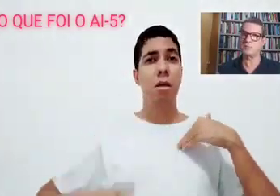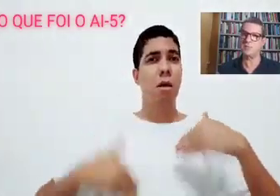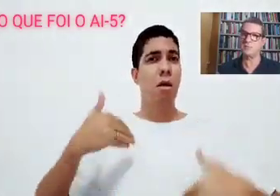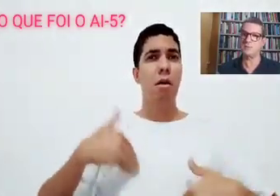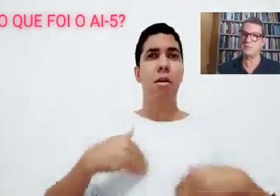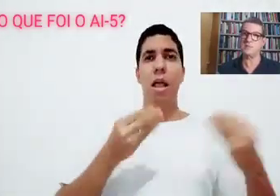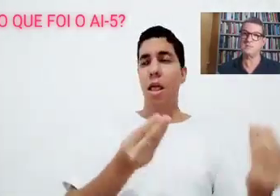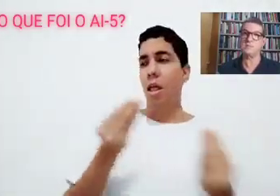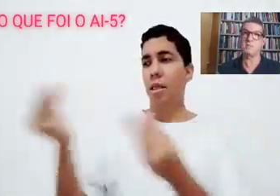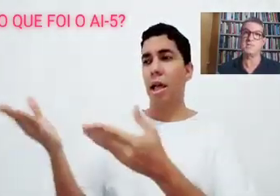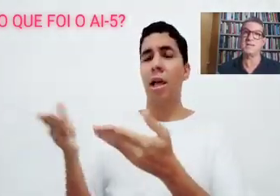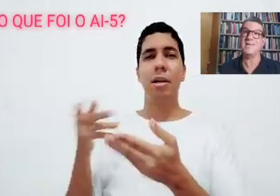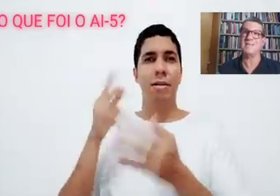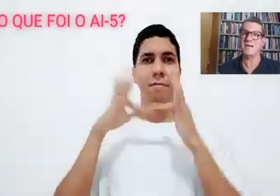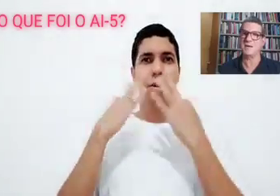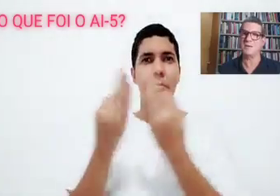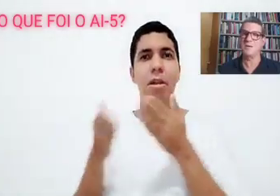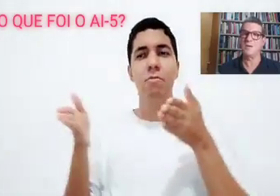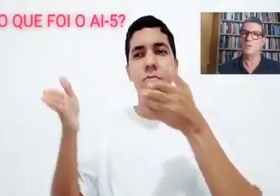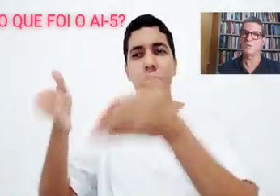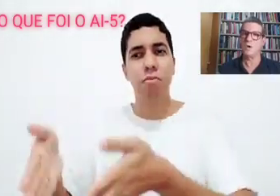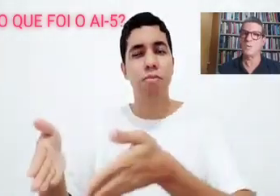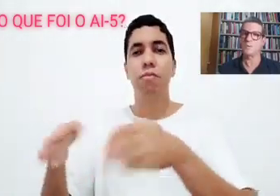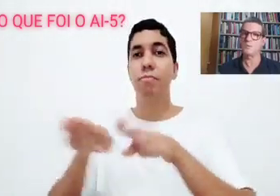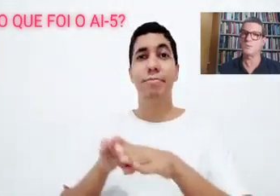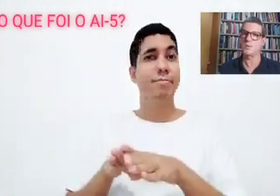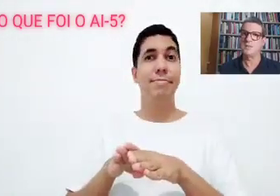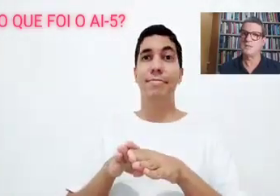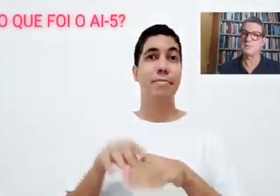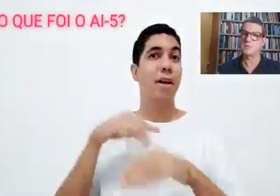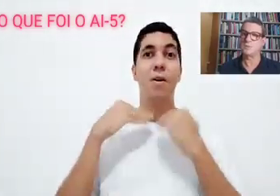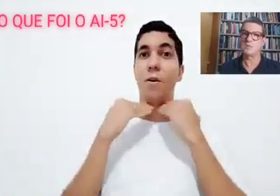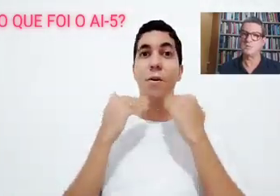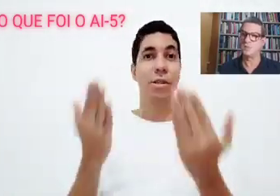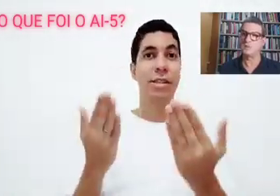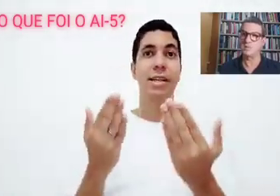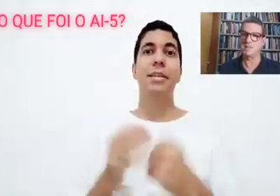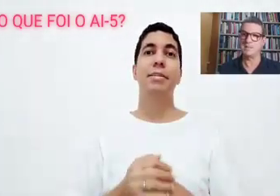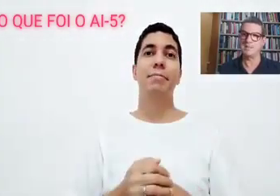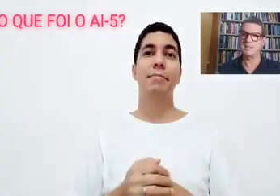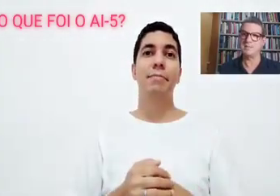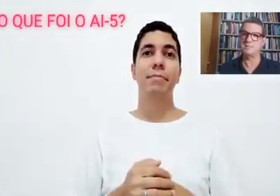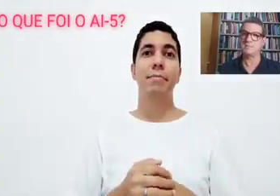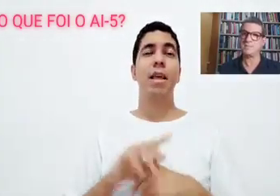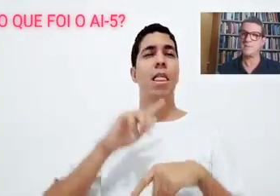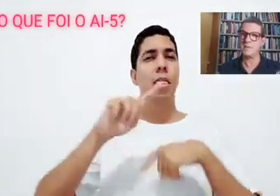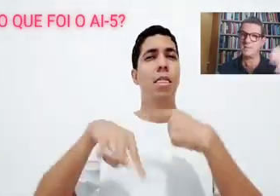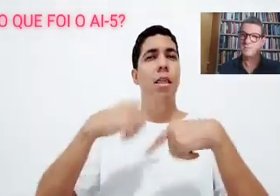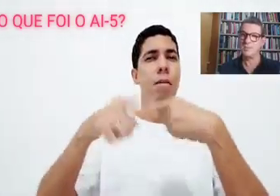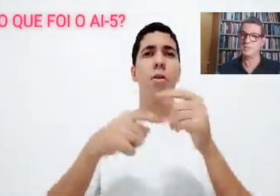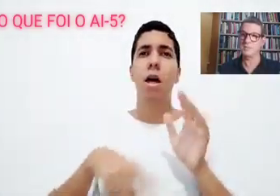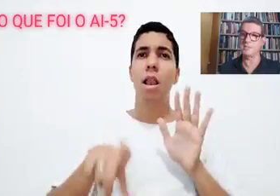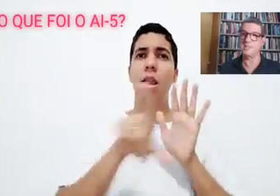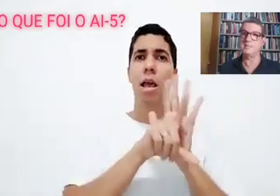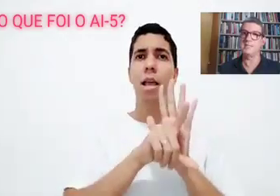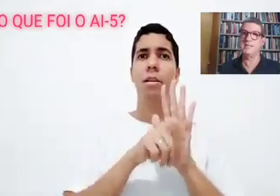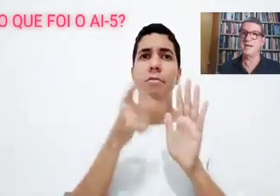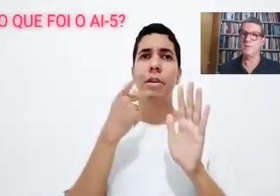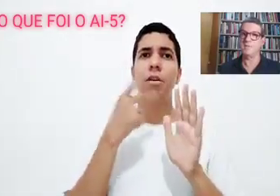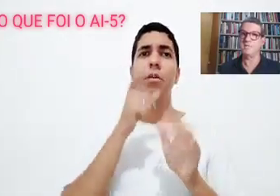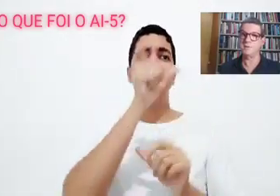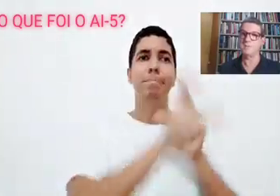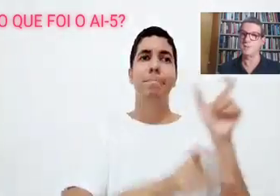entregues às suas famílias, ou seja, as famílias sequer enterraram os corpos das pessoas que foram desaparecidas. Depois as